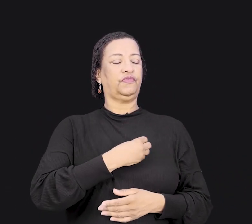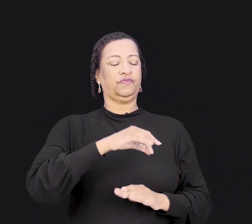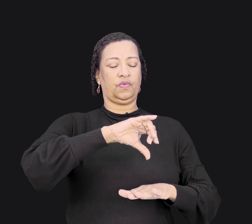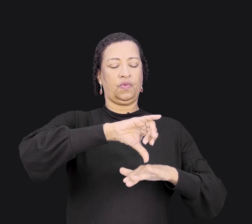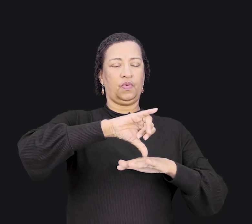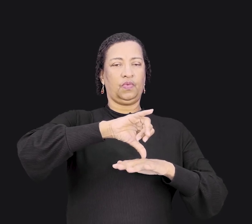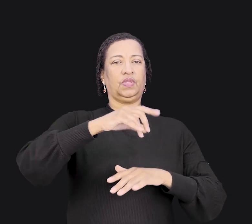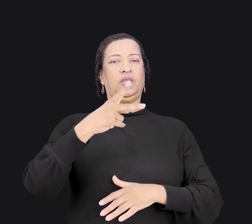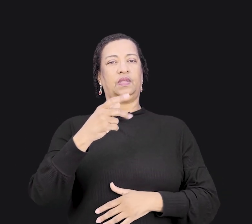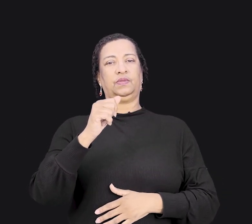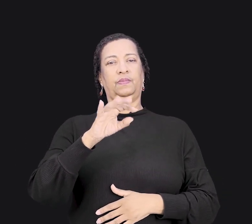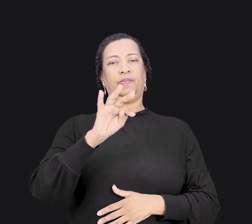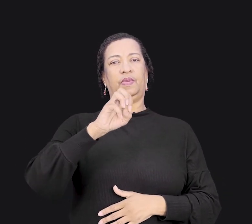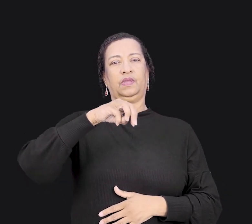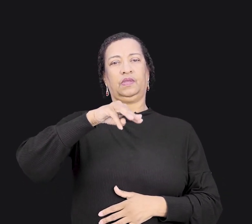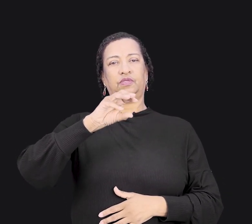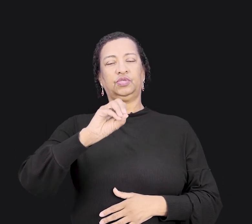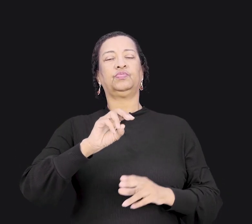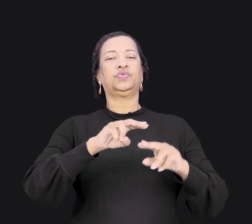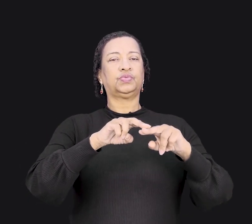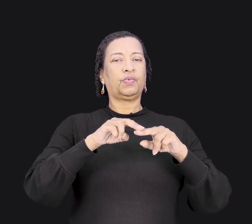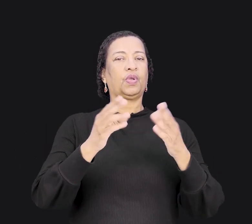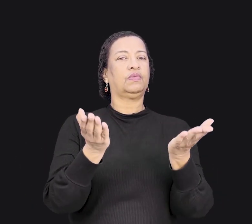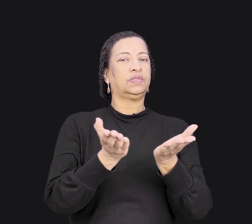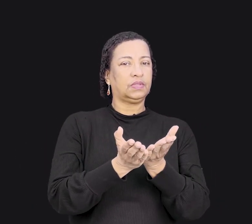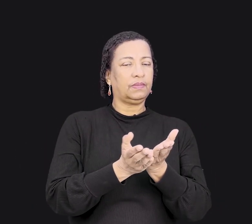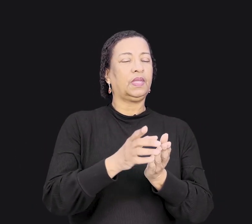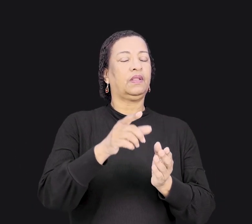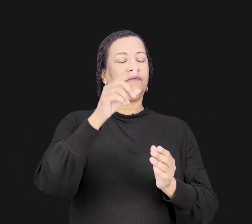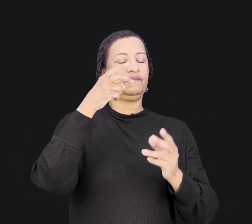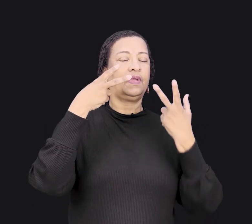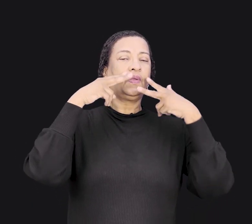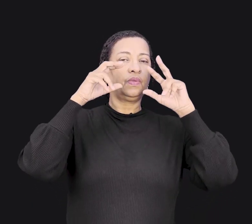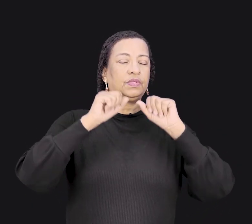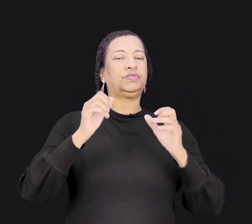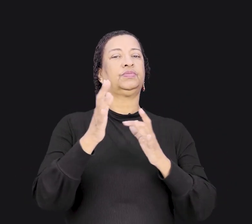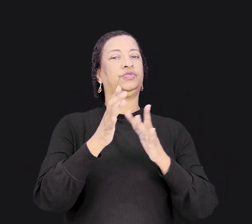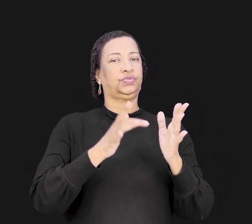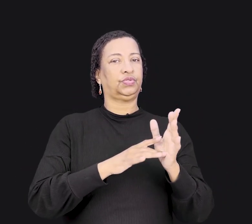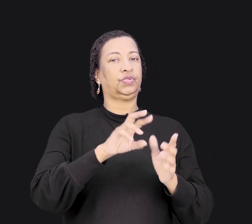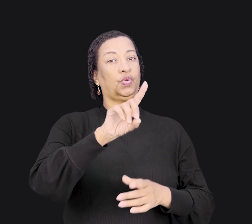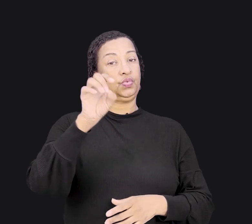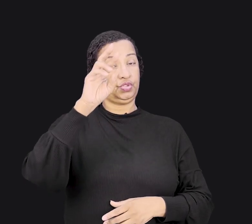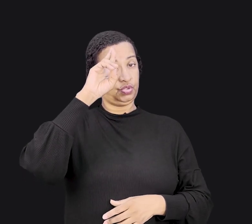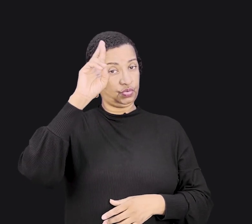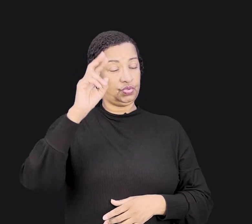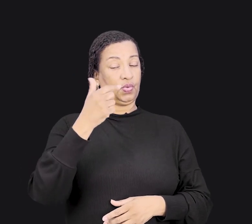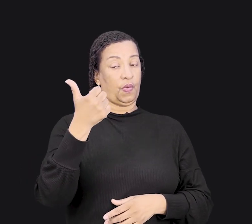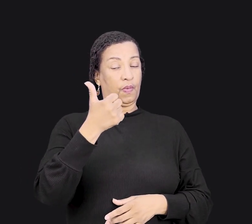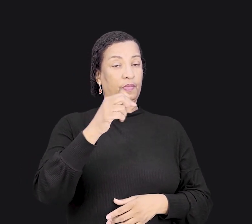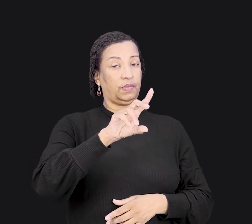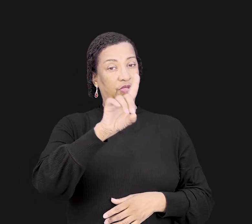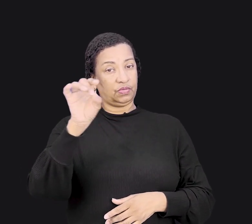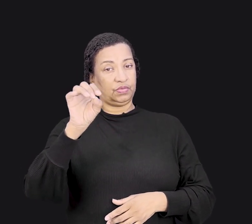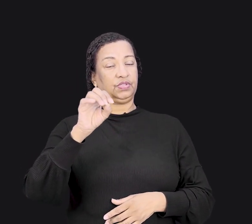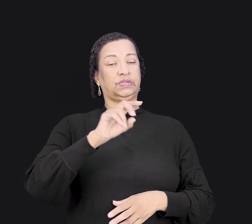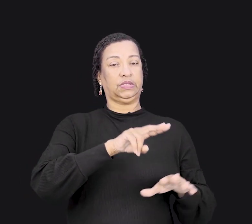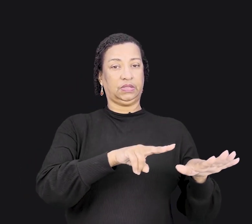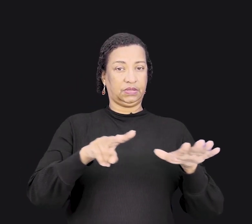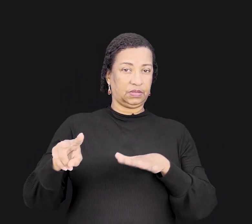do testemunho de Jesus. No dia do Senhor, que é o primeiro dia da semana, achei-me no Espírito e ouvi por